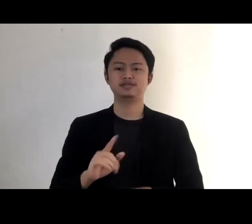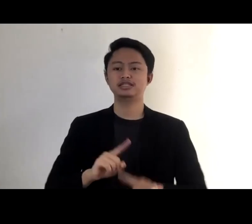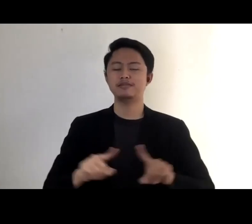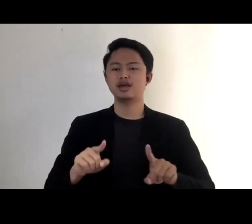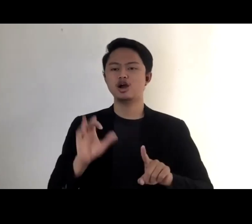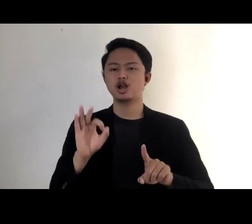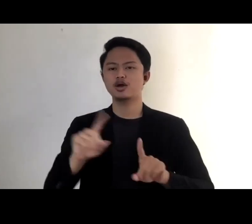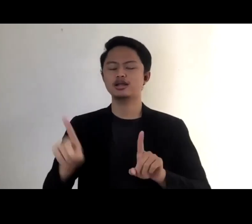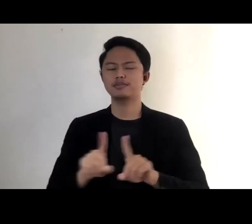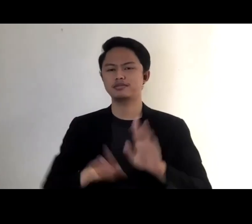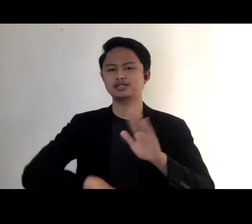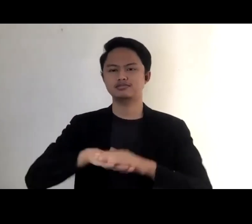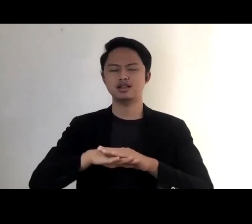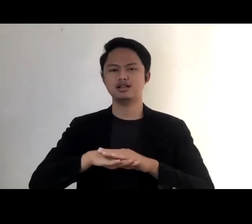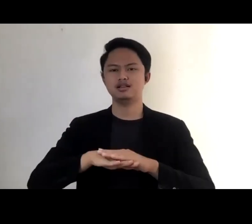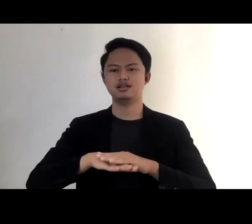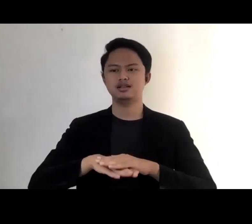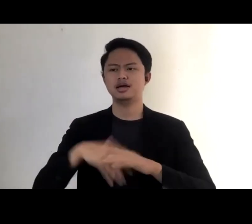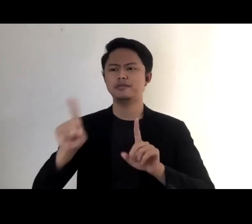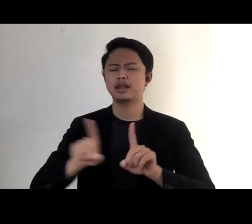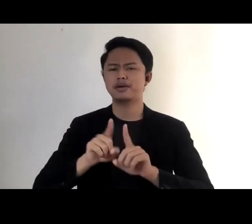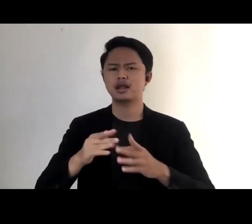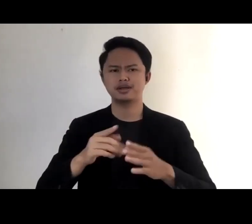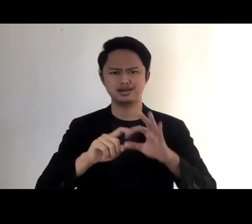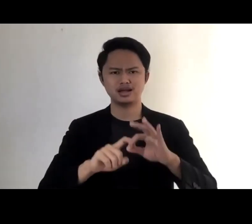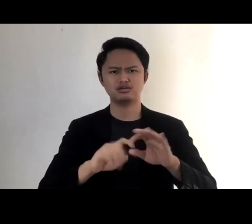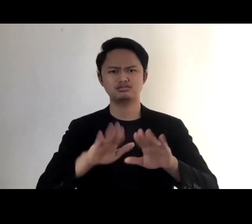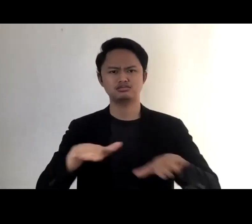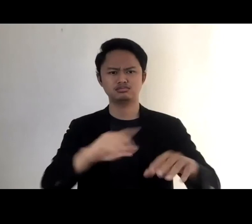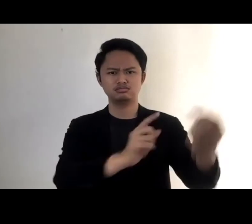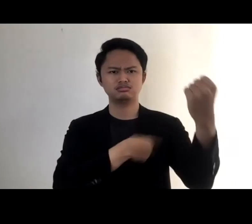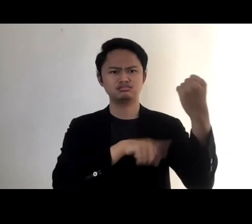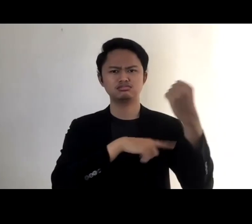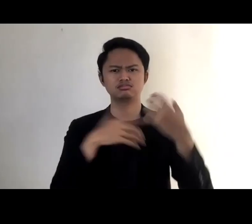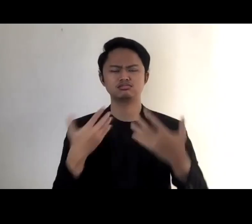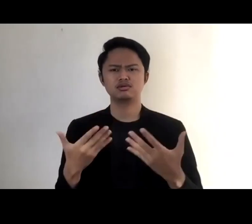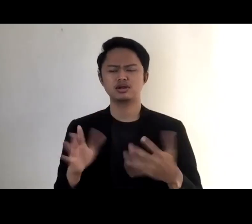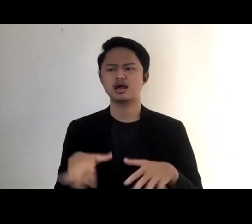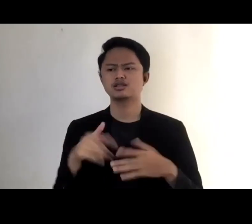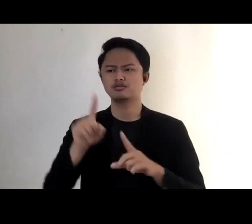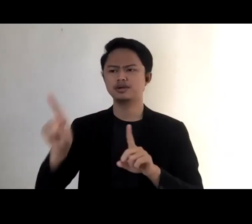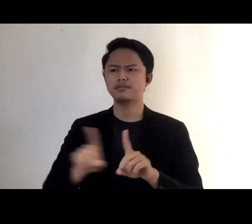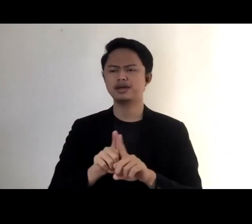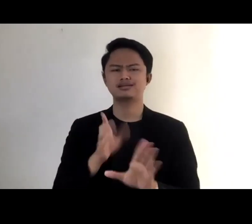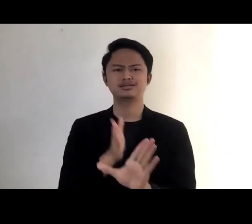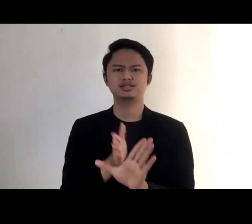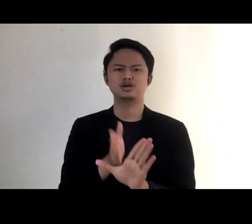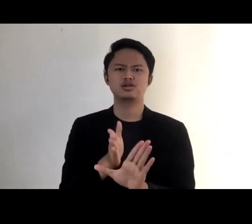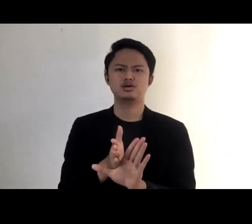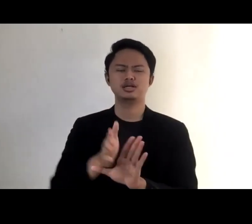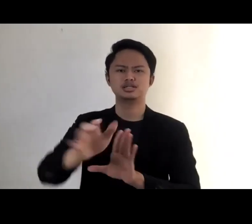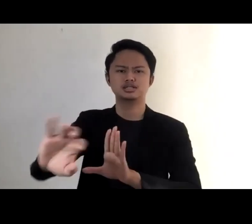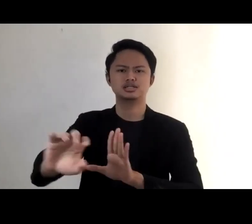maksimal. Lakukan pendampingan sesuai kompetensi orang tua, terutama pendampingan secara psikologis yang